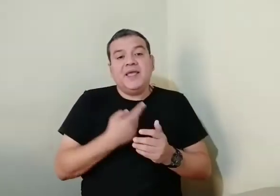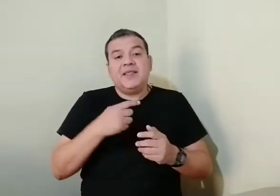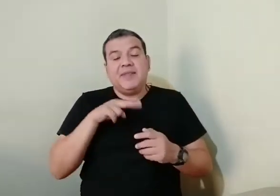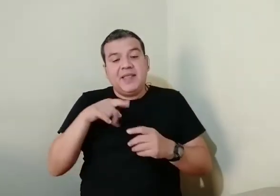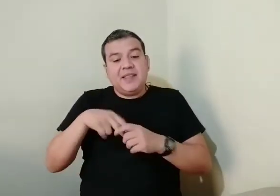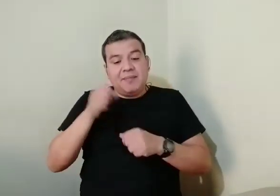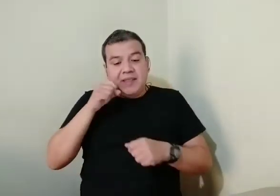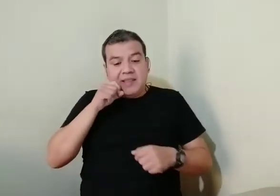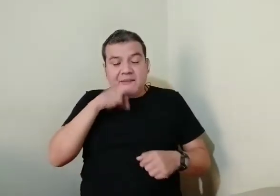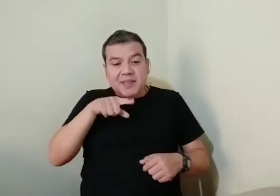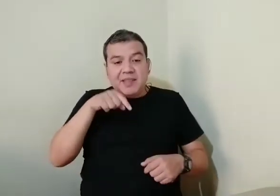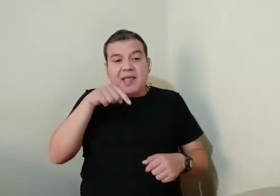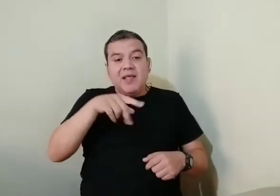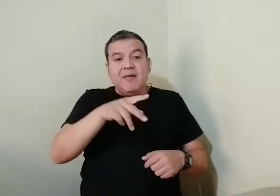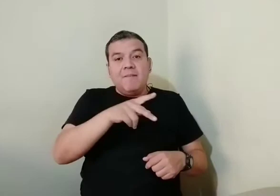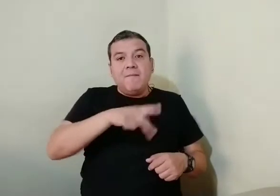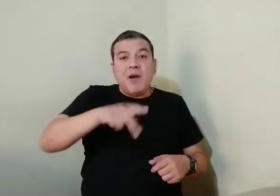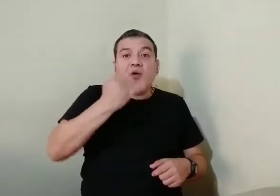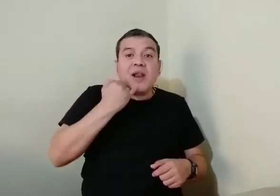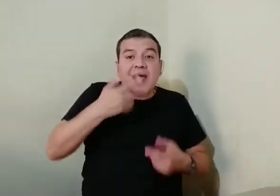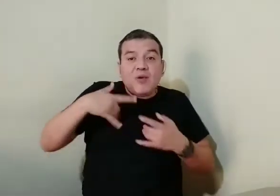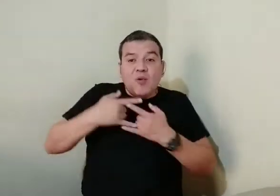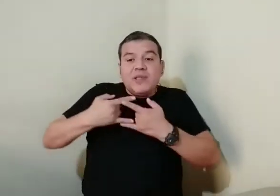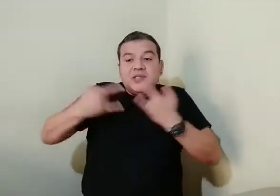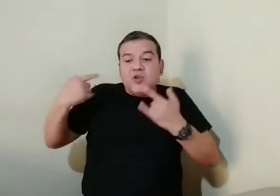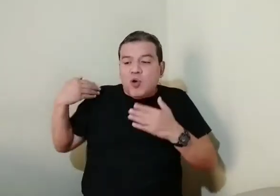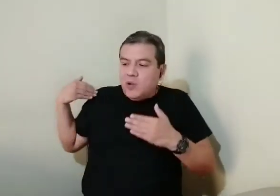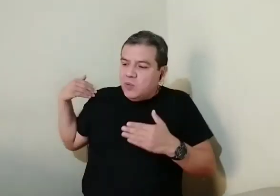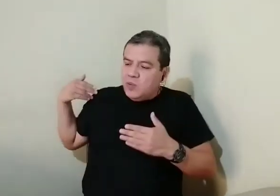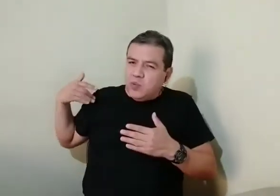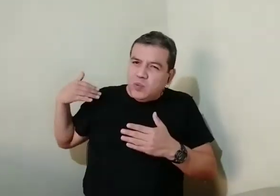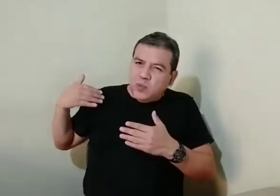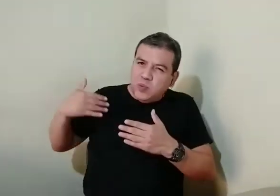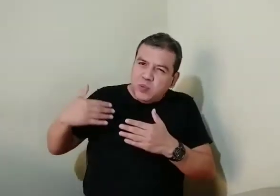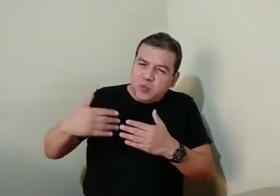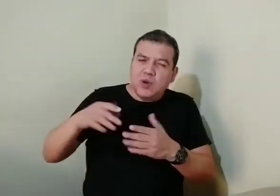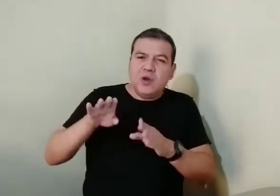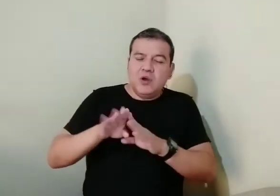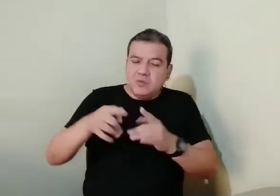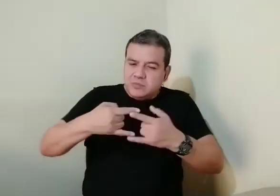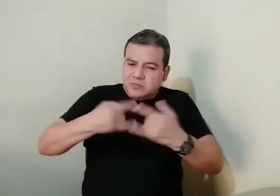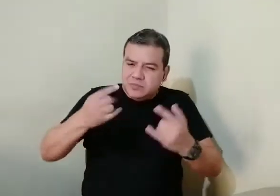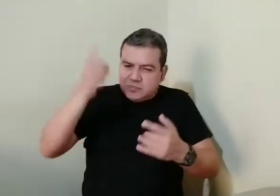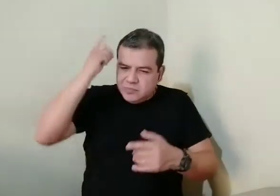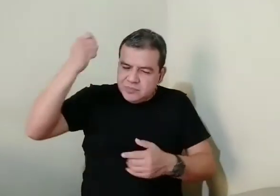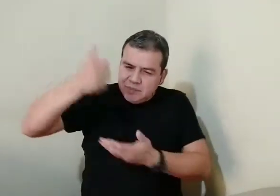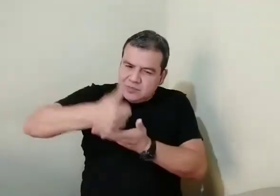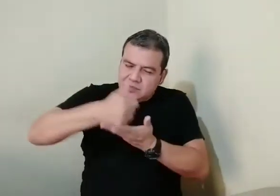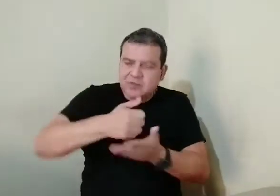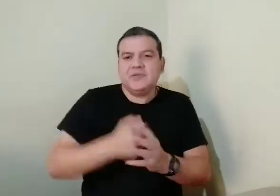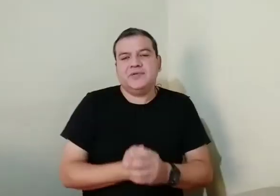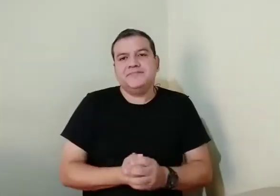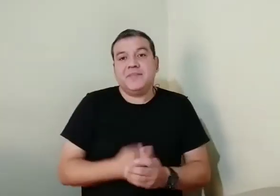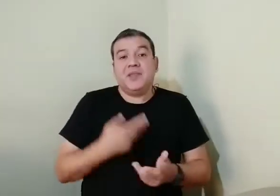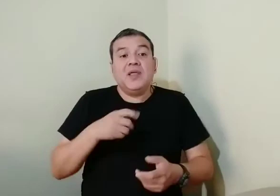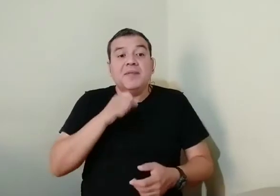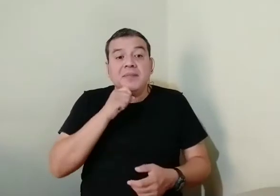Los cantos, las oraciones y las lecciones de las Escrituras debían adaptarse a